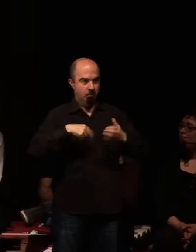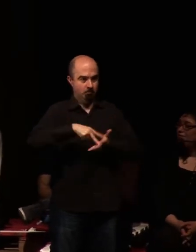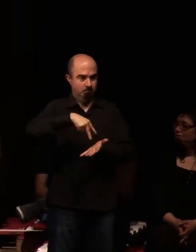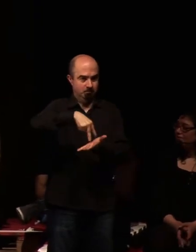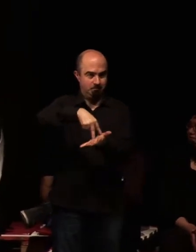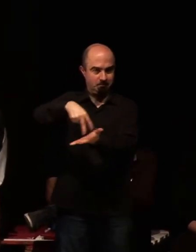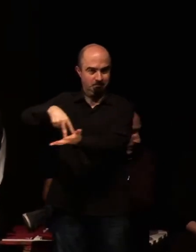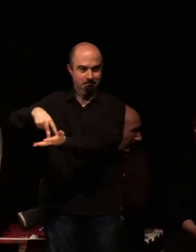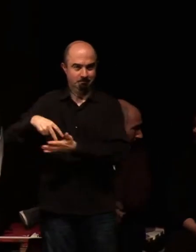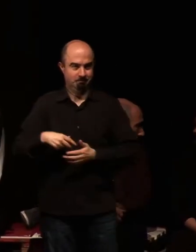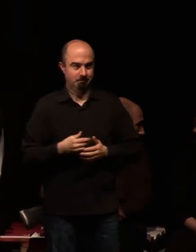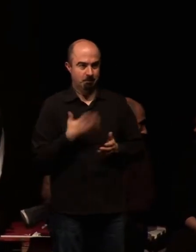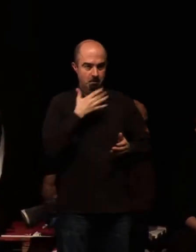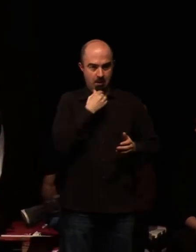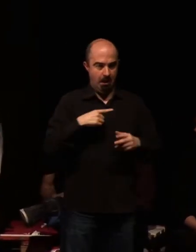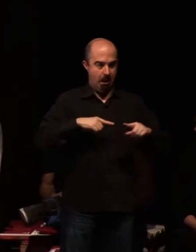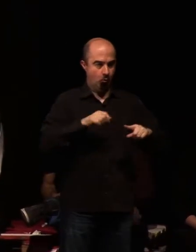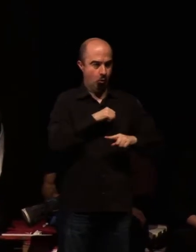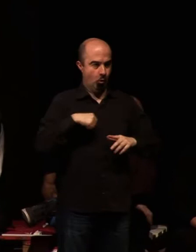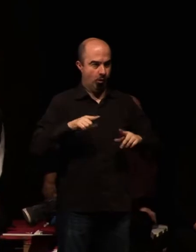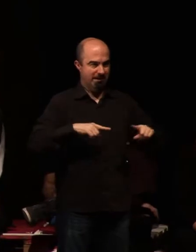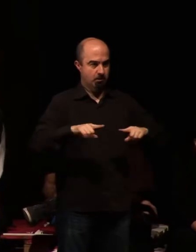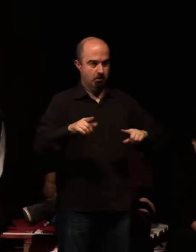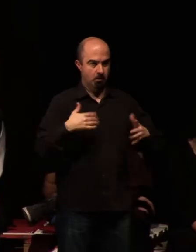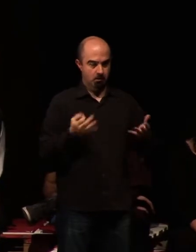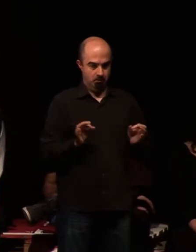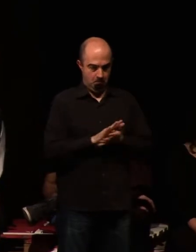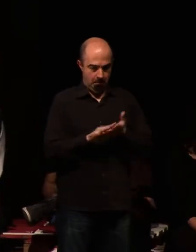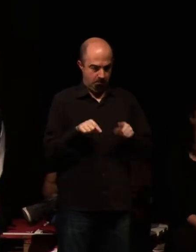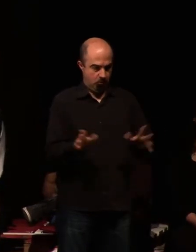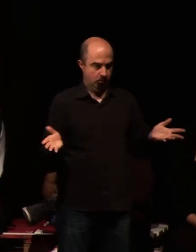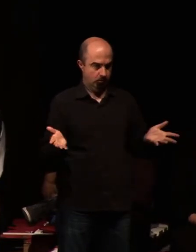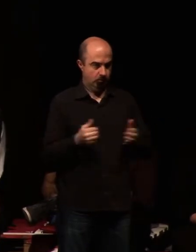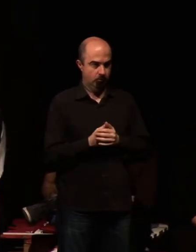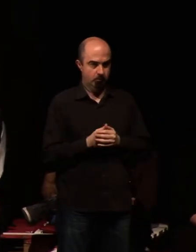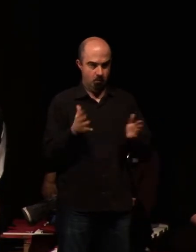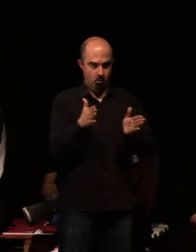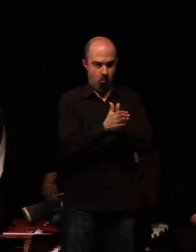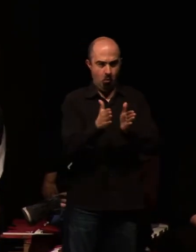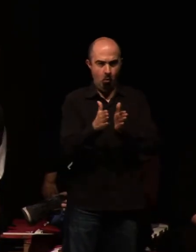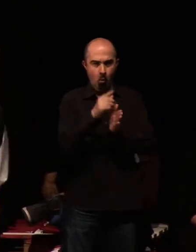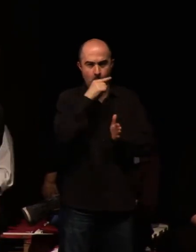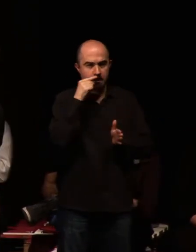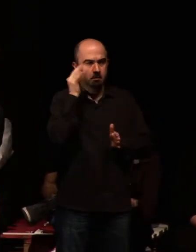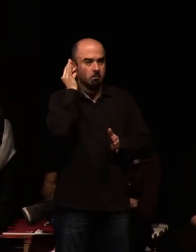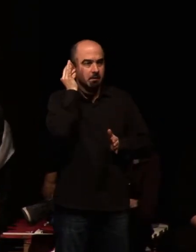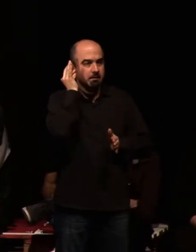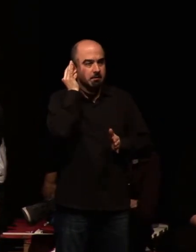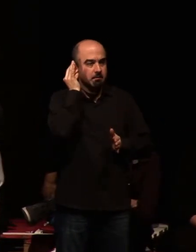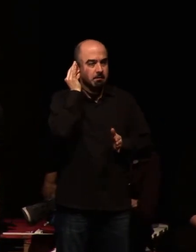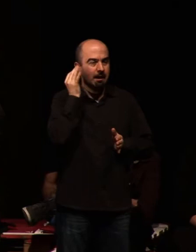militants. Quan parlem d'autoorganització estem parlant exactament d'això, dels companys i les companyes